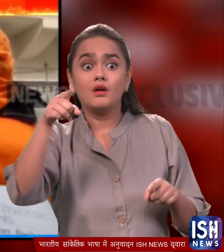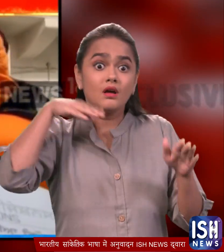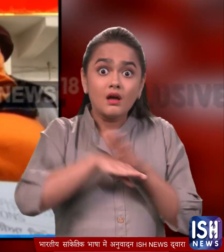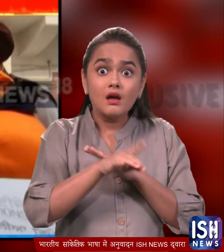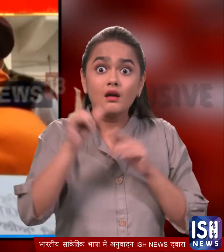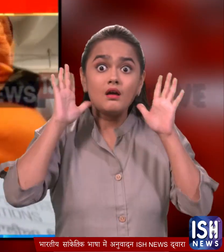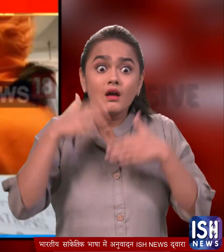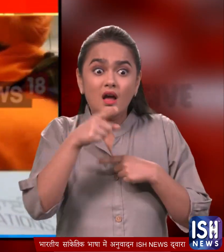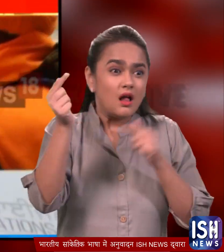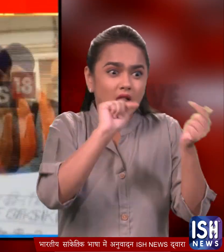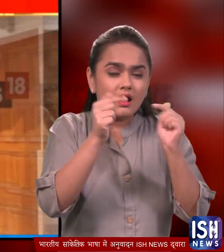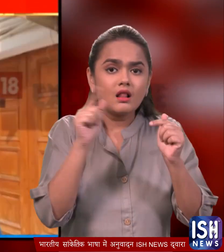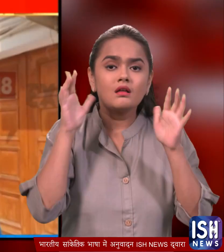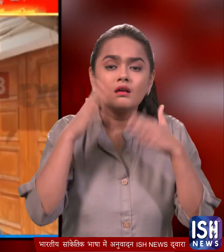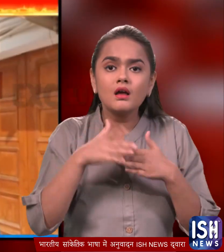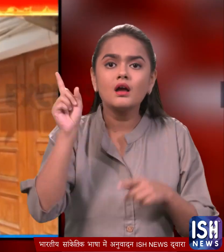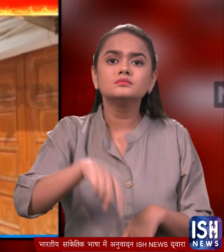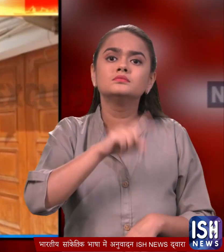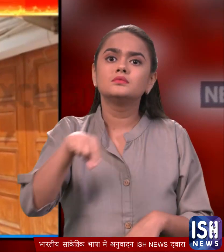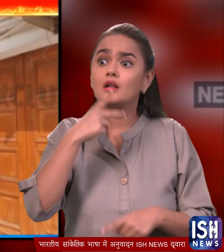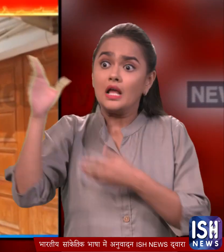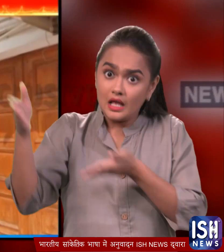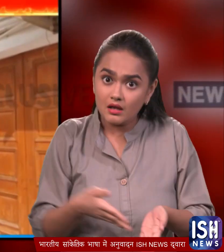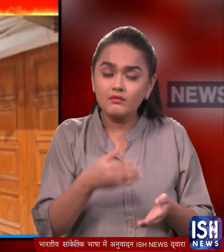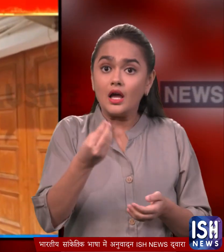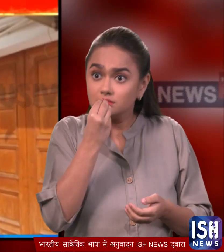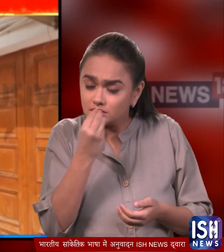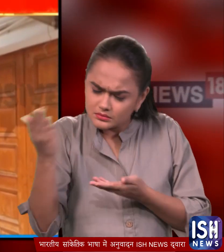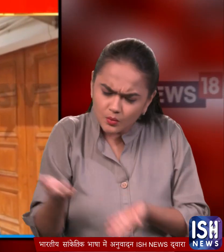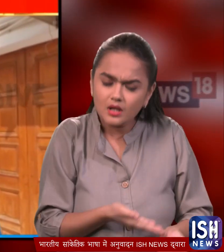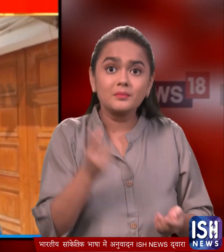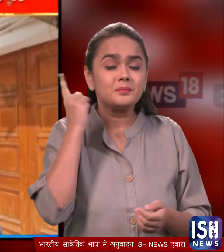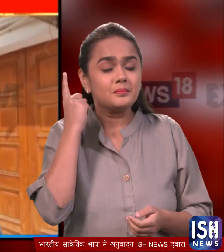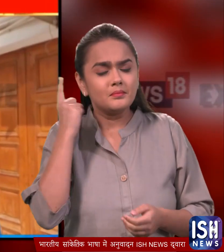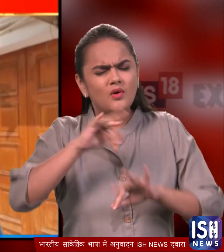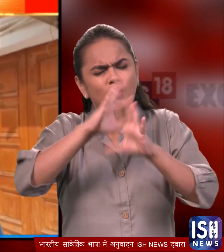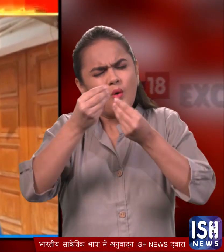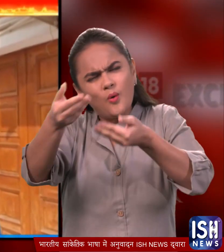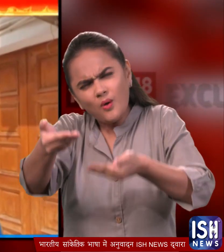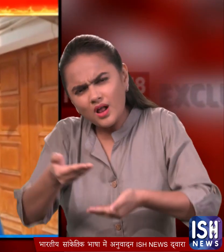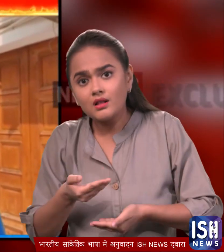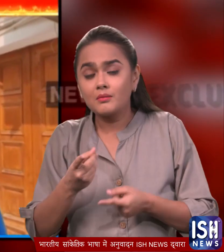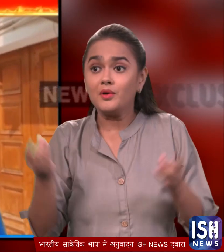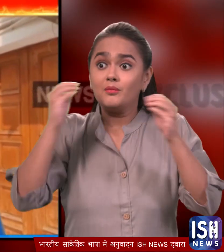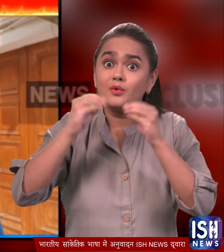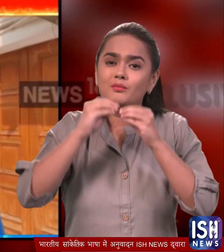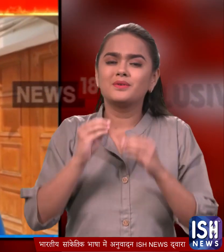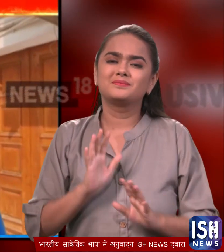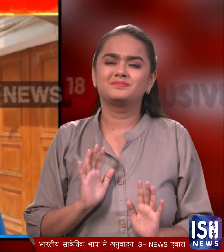उस गुरुद्वारे के अंदर नमाज नहीं पढ़ी गई। आप आइए, गुरबाणी सुनिए, लंगर खाइए, उसके लिए वेलकम, मगर इससे